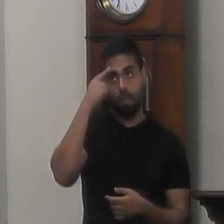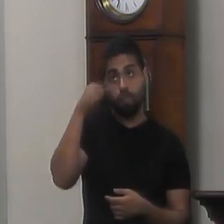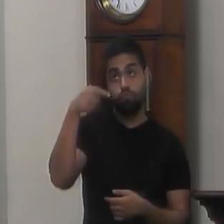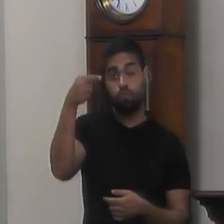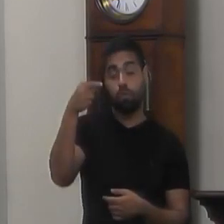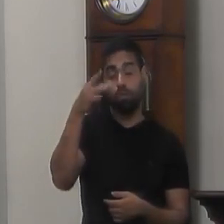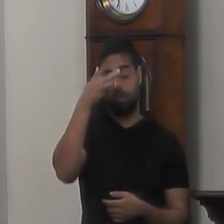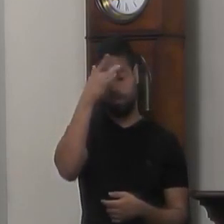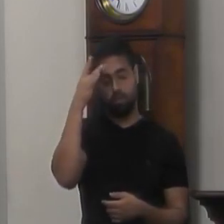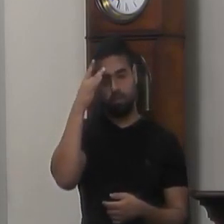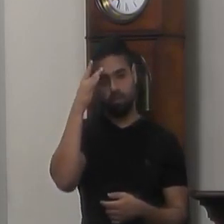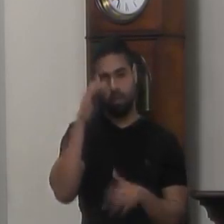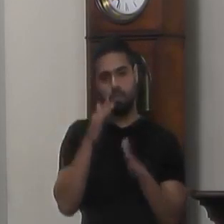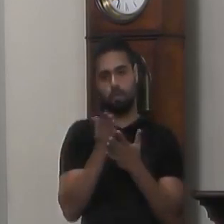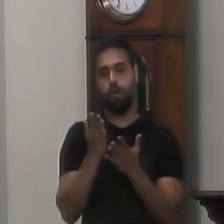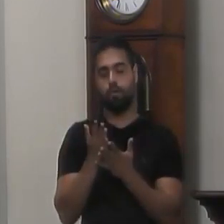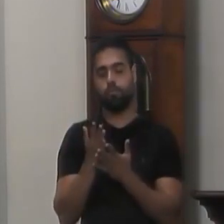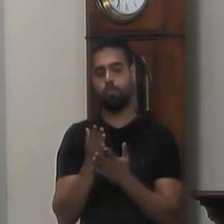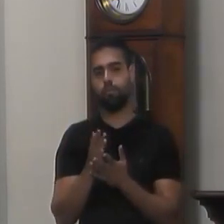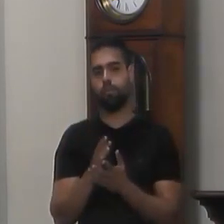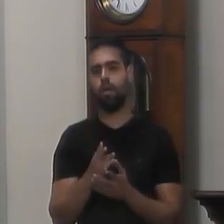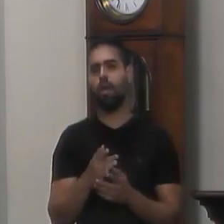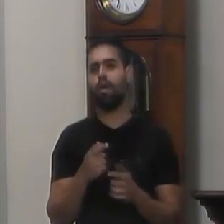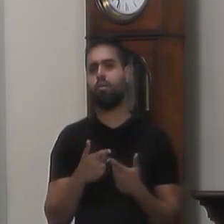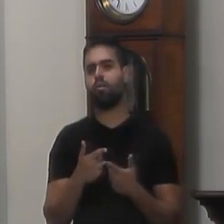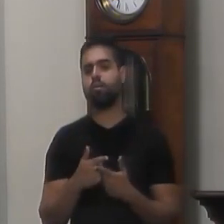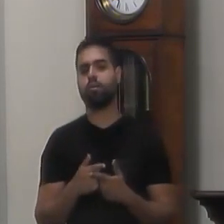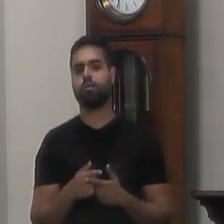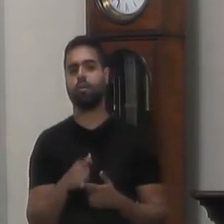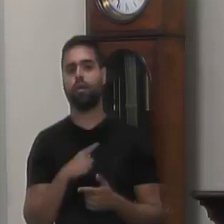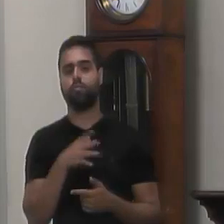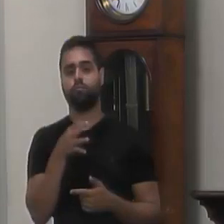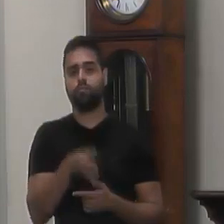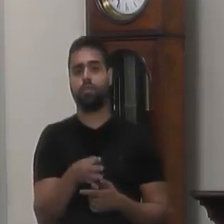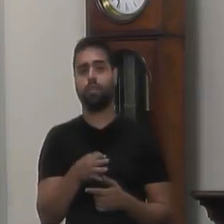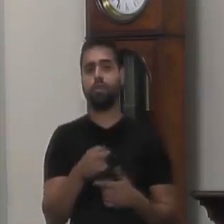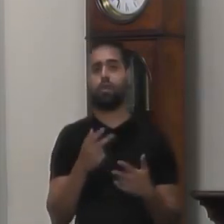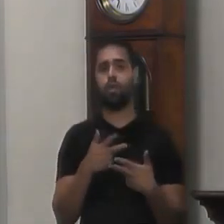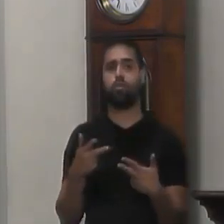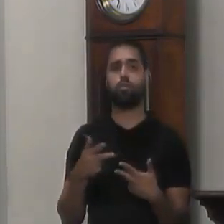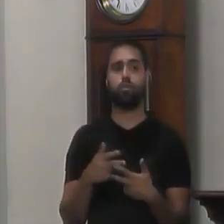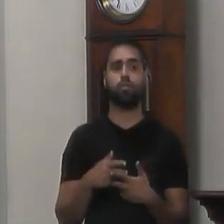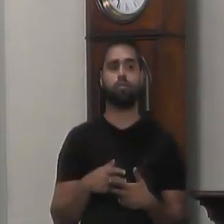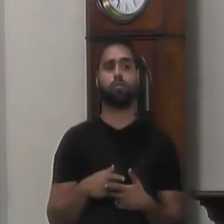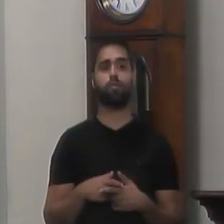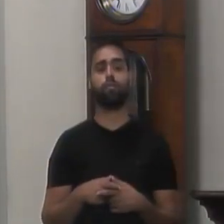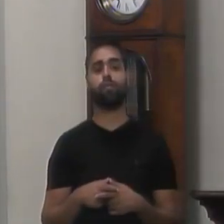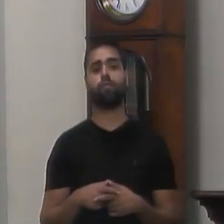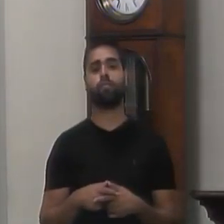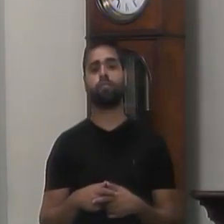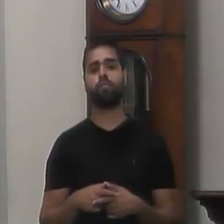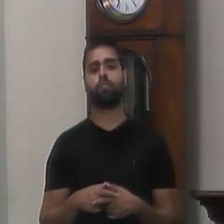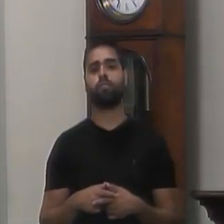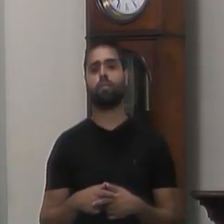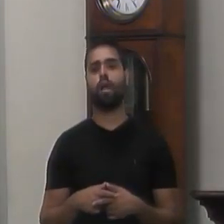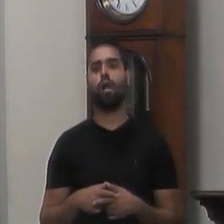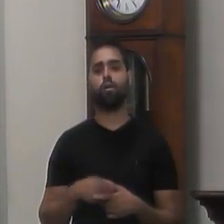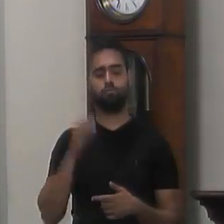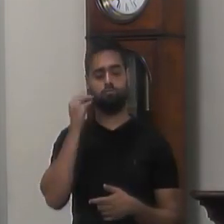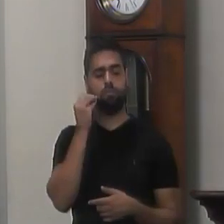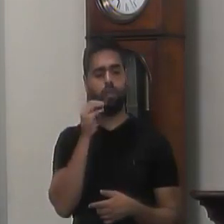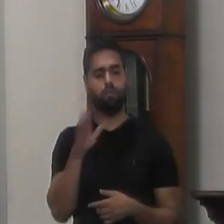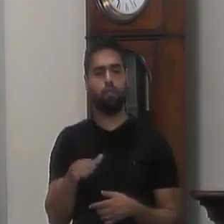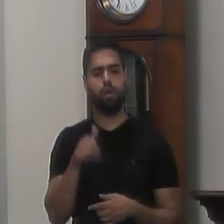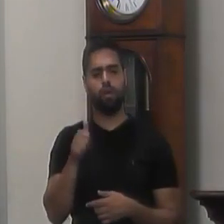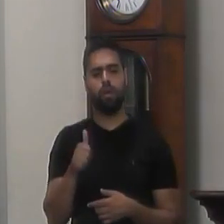próximo. Pensa no próximo, que eu tenho certeza que as coisas dessa maneira vai melhorar